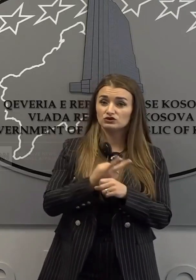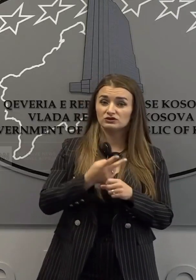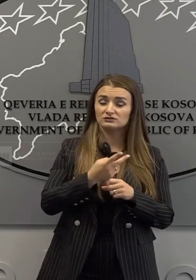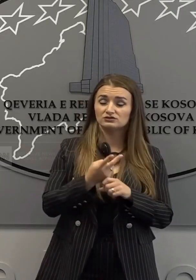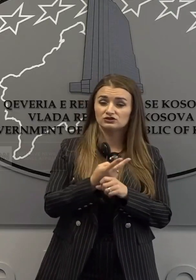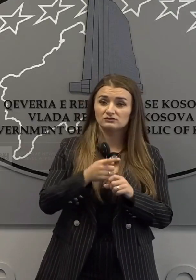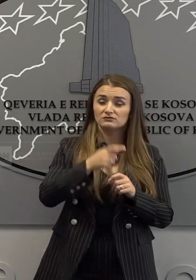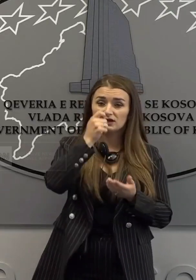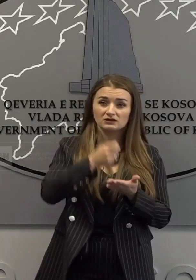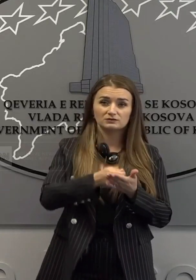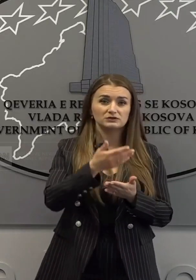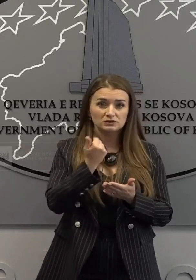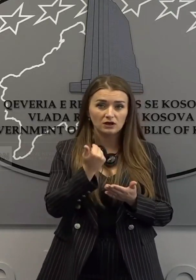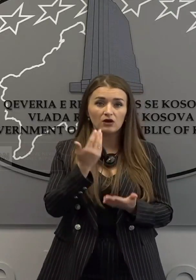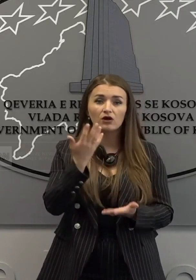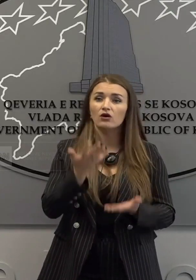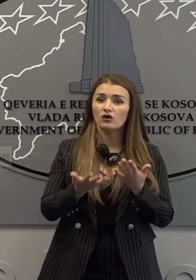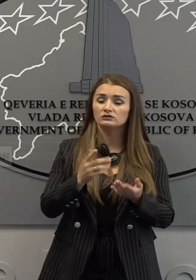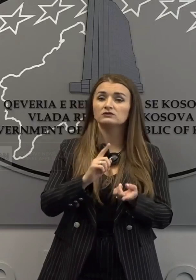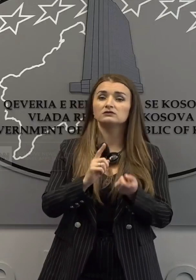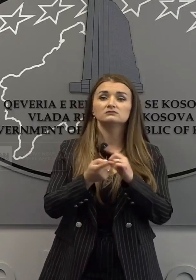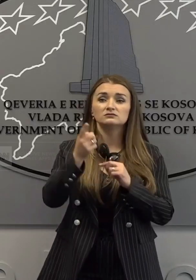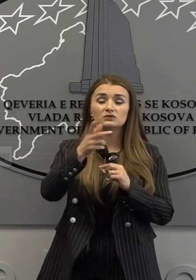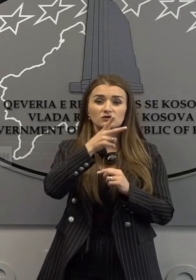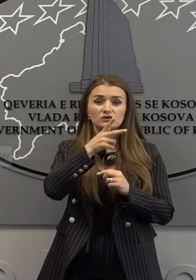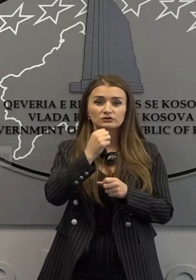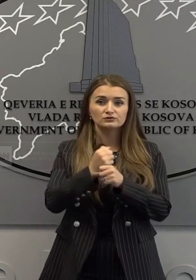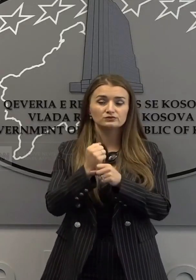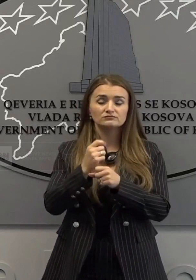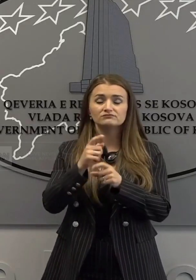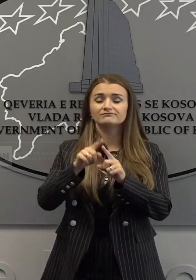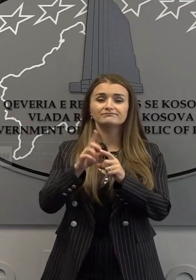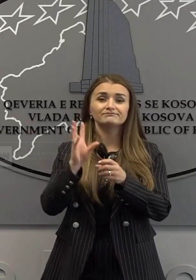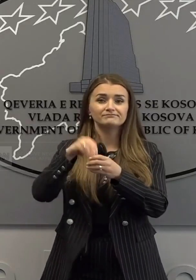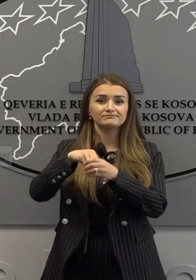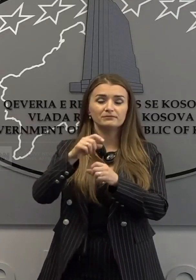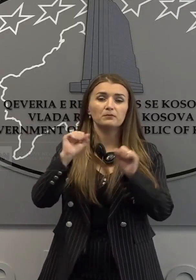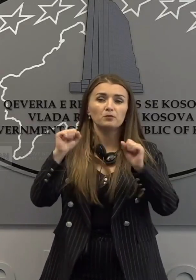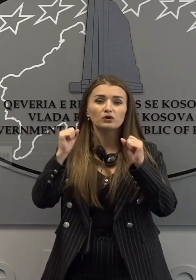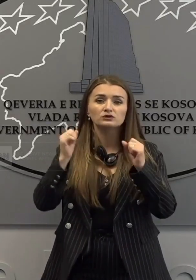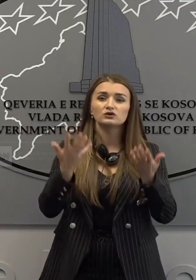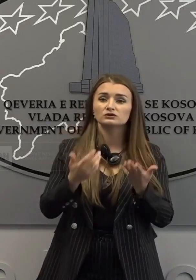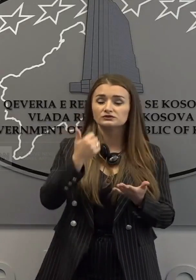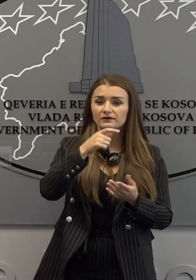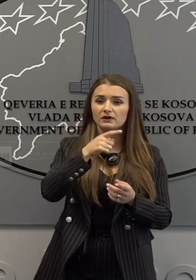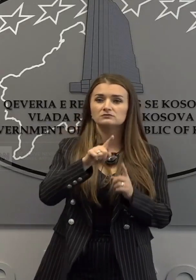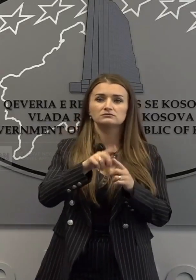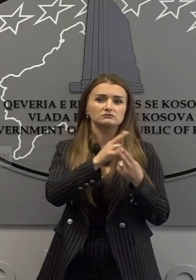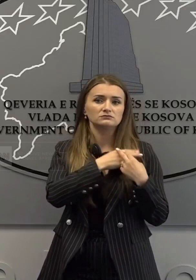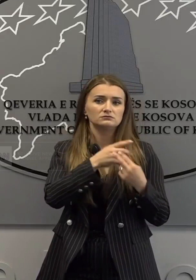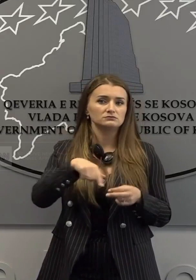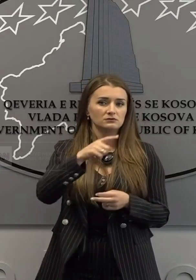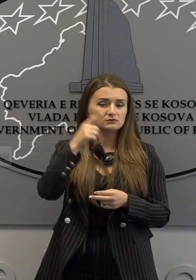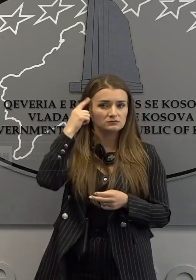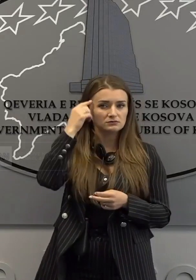do mënyre merë një pjesë në protesta, demonstrata, në çfarë do mënyre do të mbaheni përgjegjës. Të gjithë shqiptarët që morin pjesë në